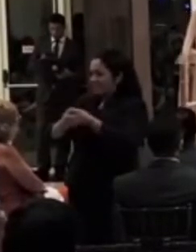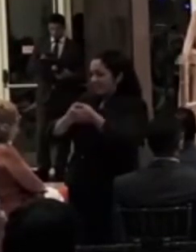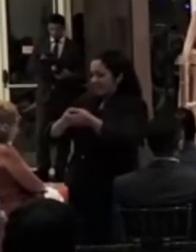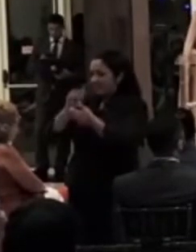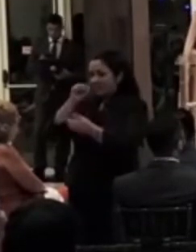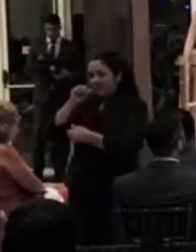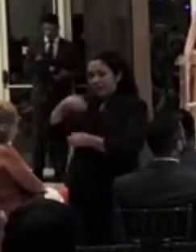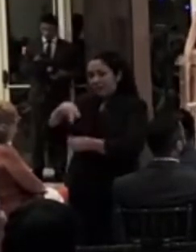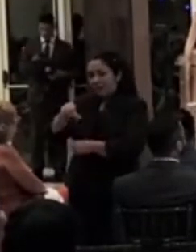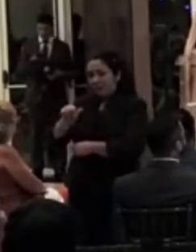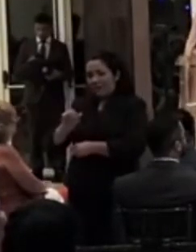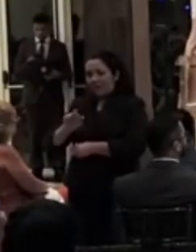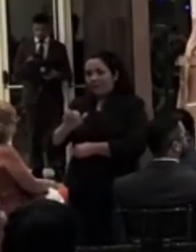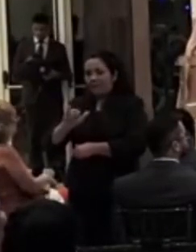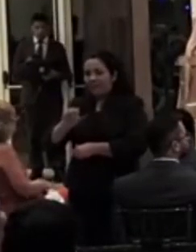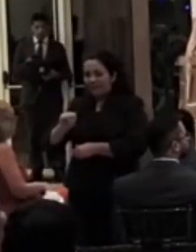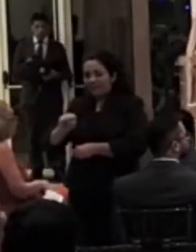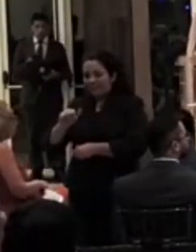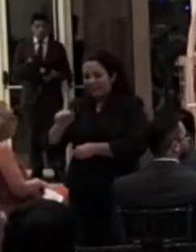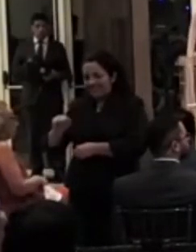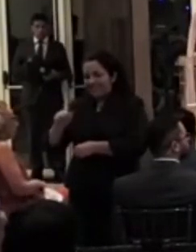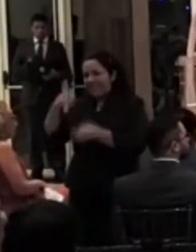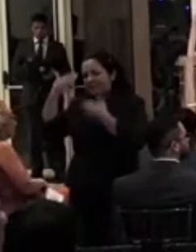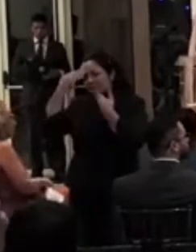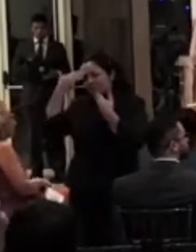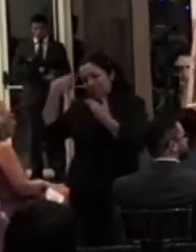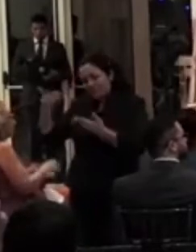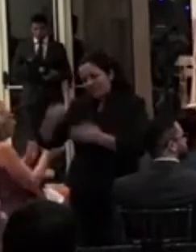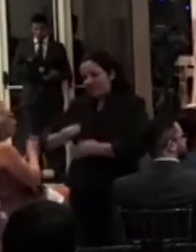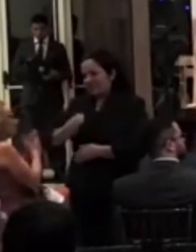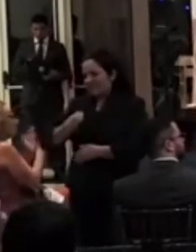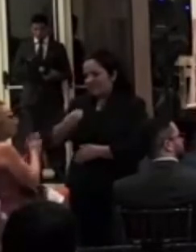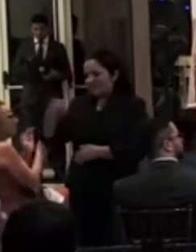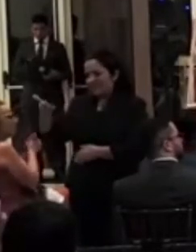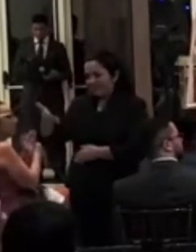psicóloga Marisa Borges. Muito obrigada pela sua presença.